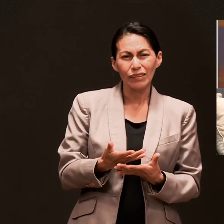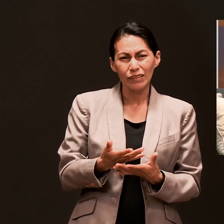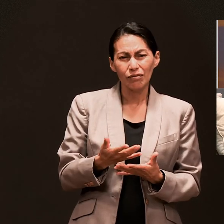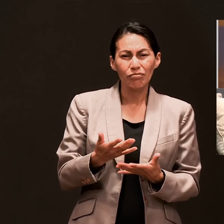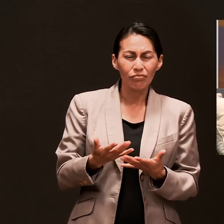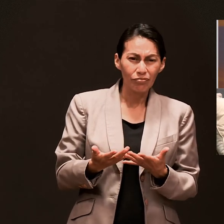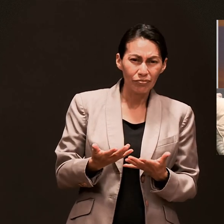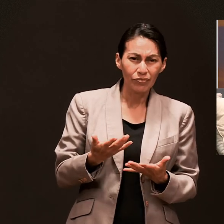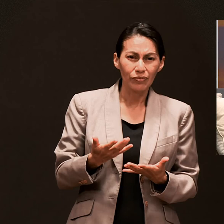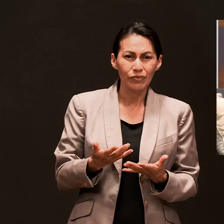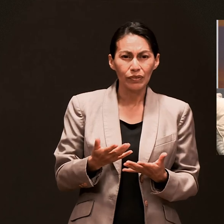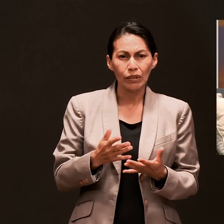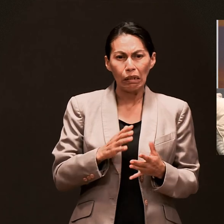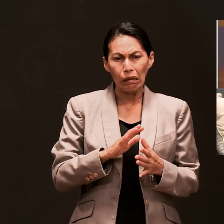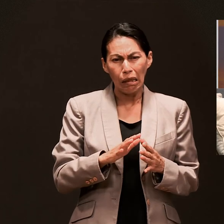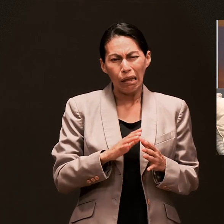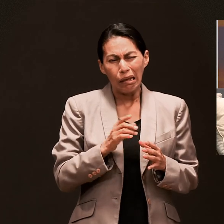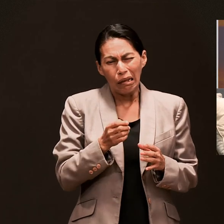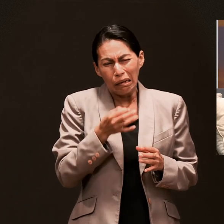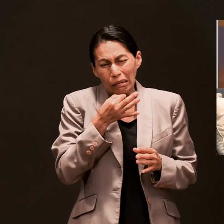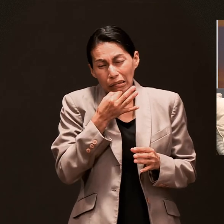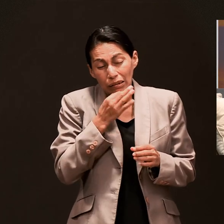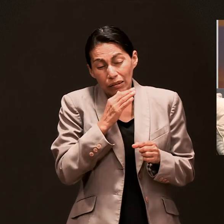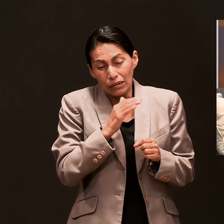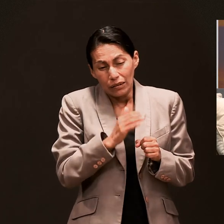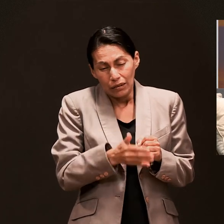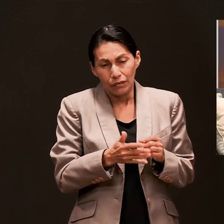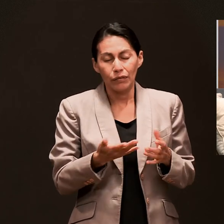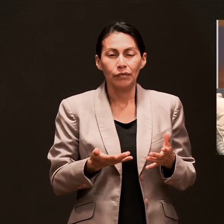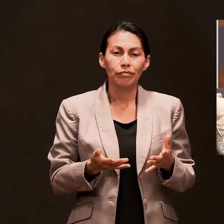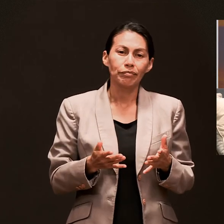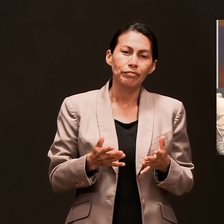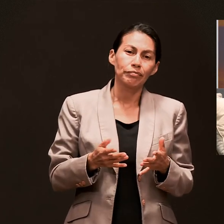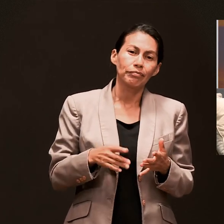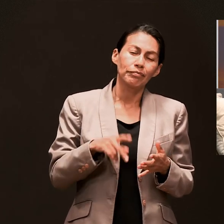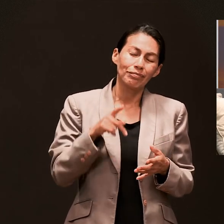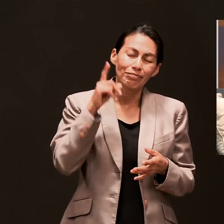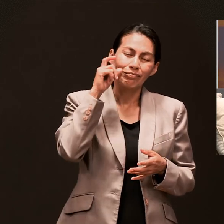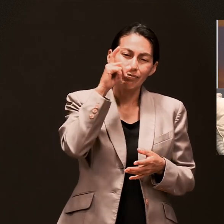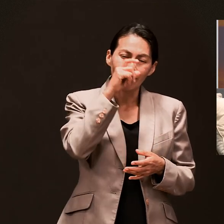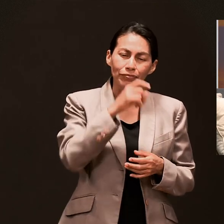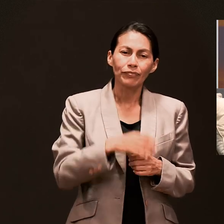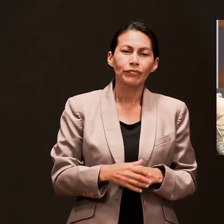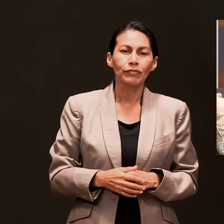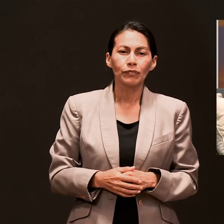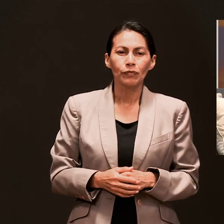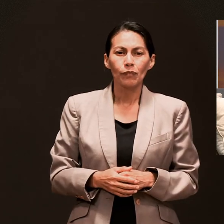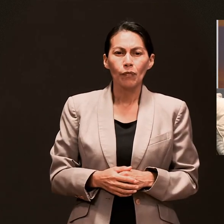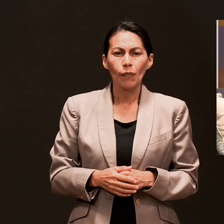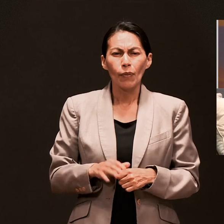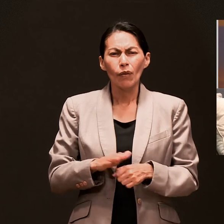proceso difícil o ya o sea ya se está superando esto verdad